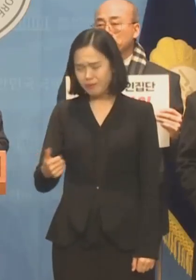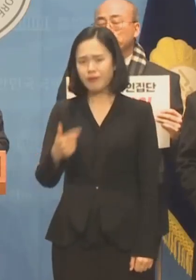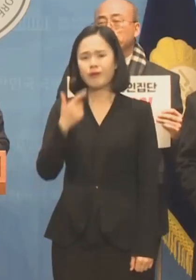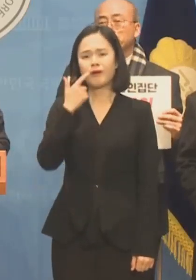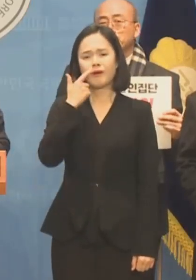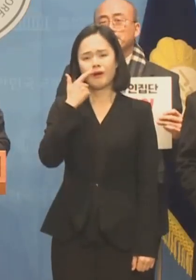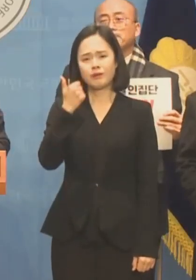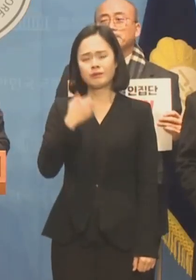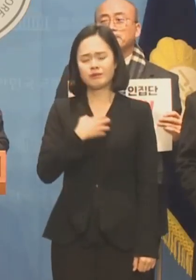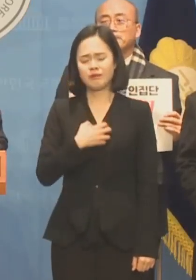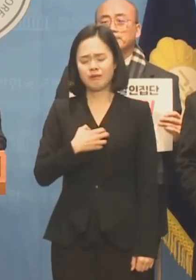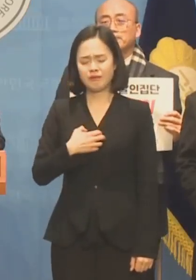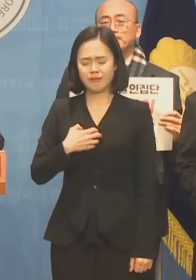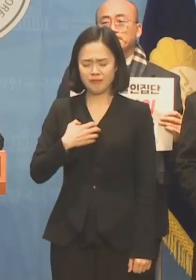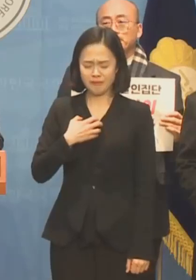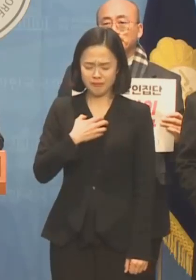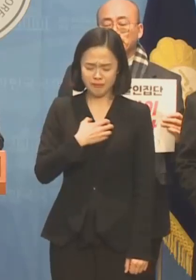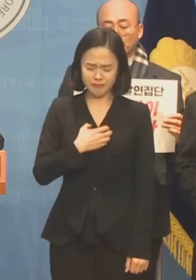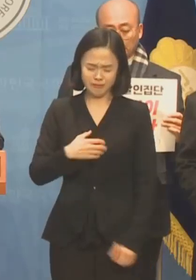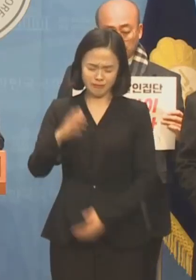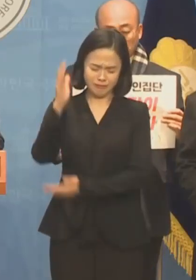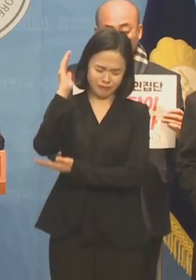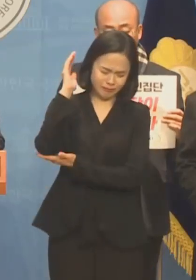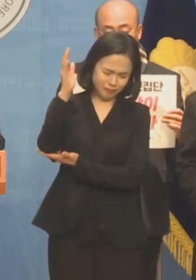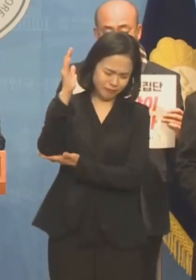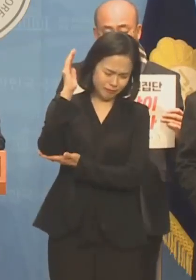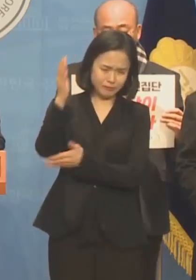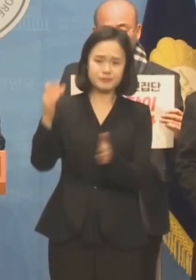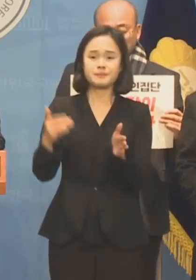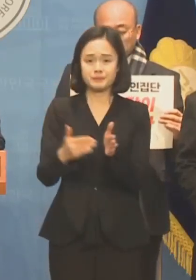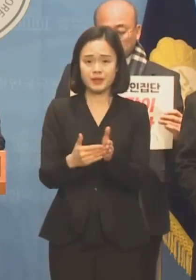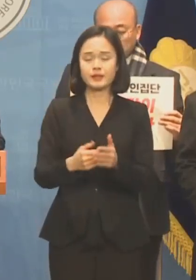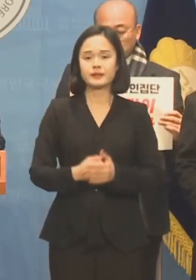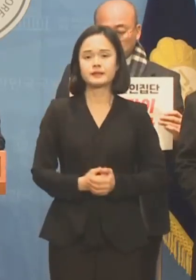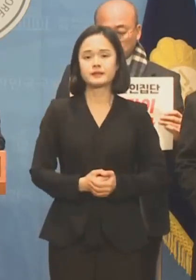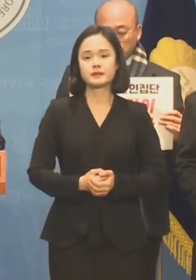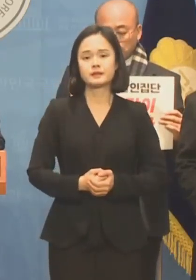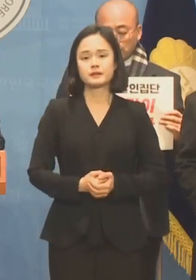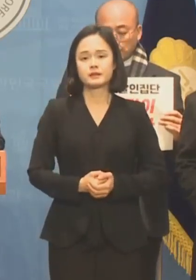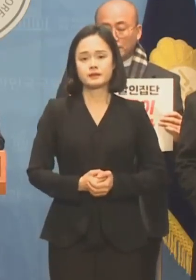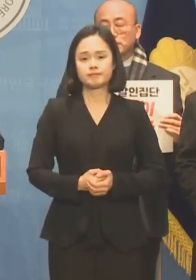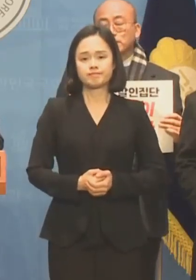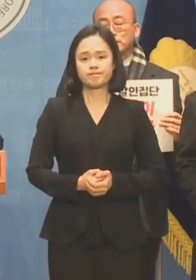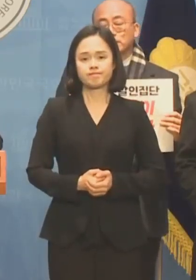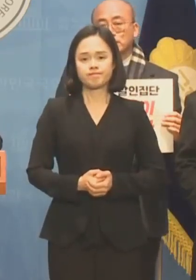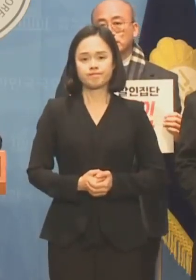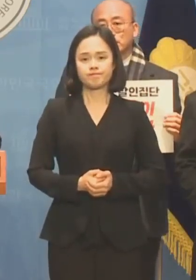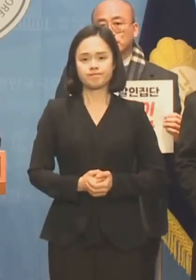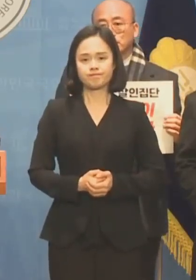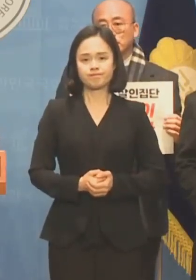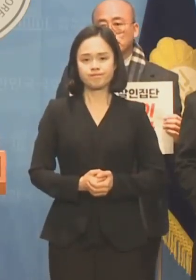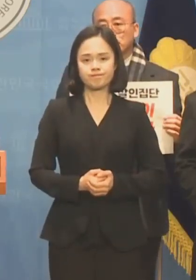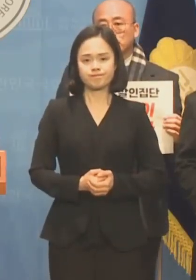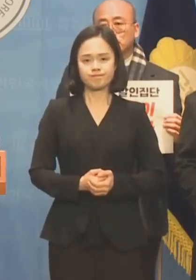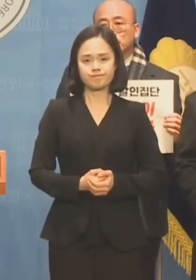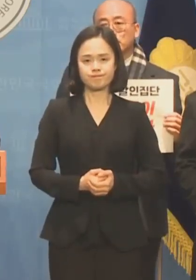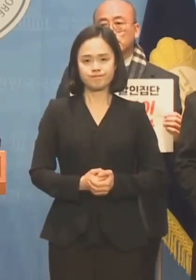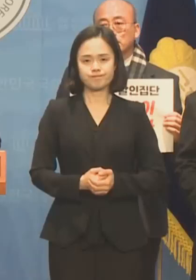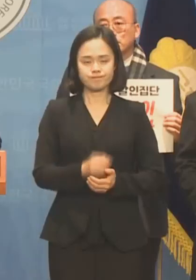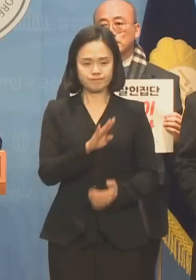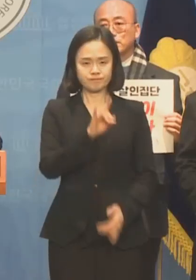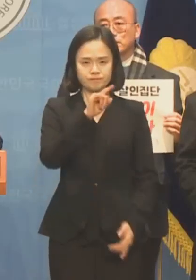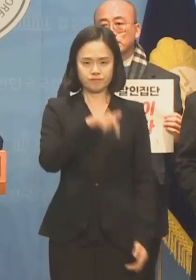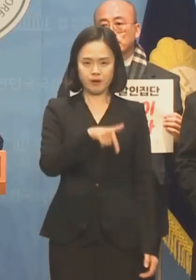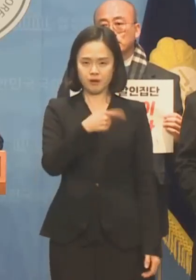호소를 들으셨을 겁니다. 정치적 이익을 위해서 생명을 죽이는 것을 서슴지 않았던 그들과